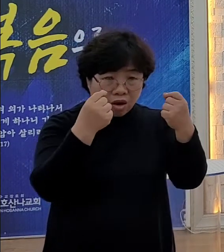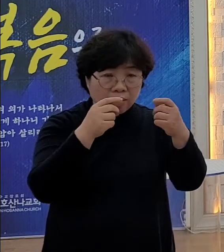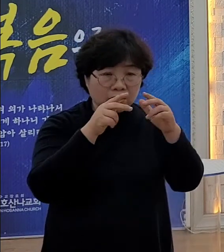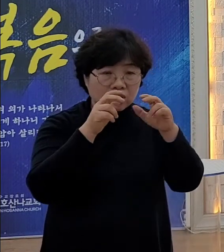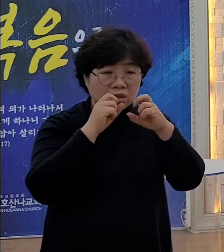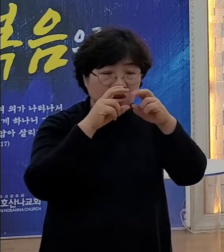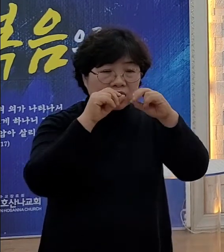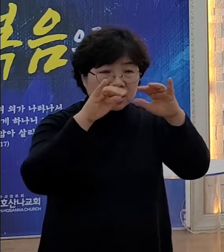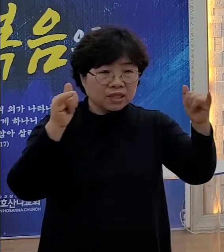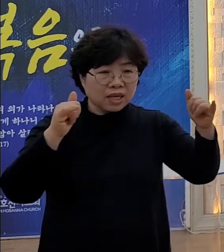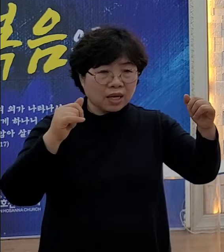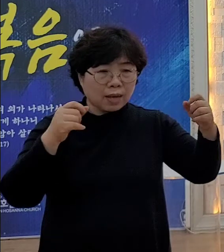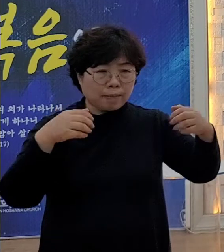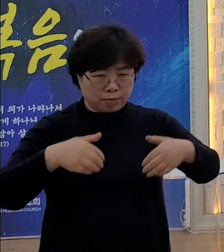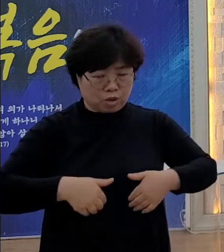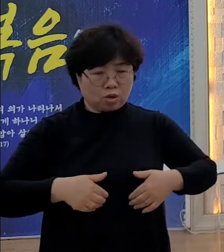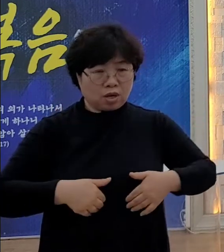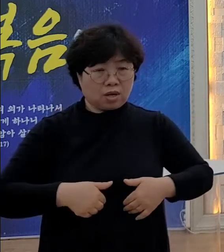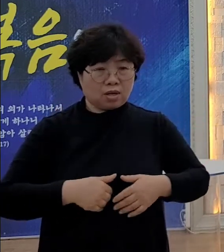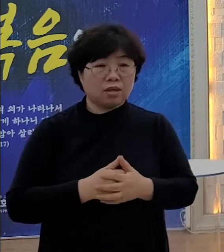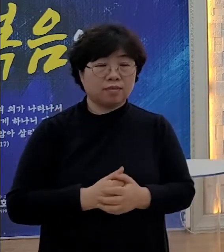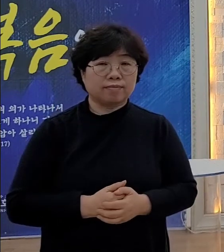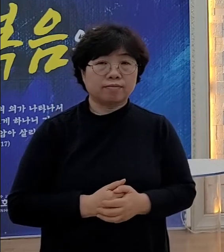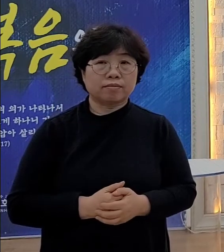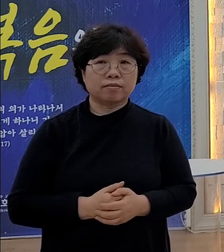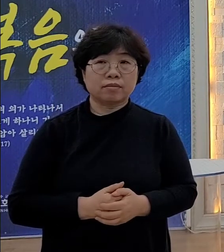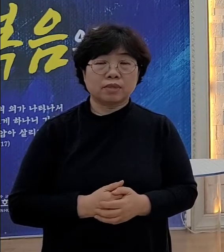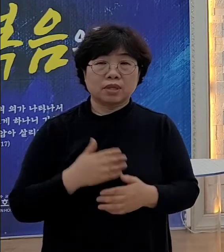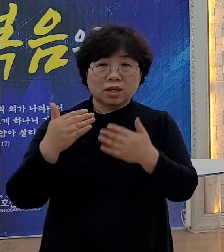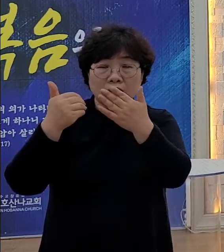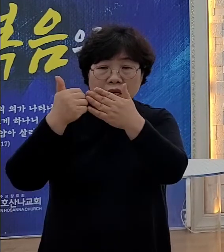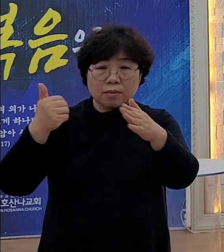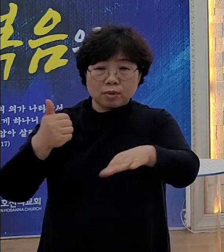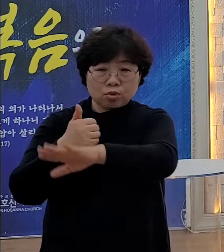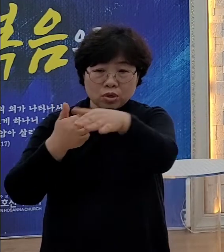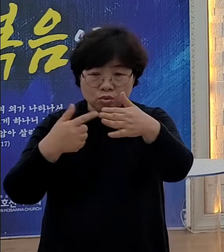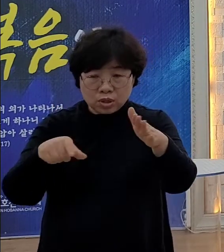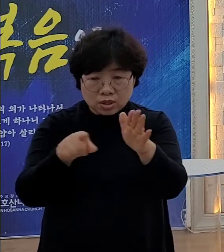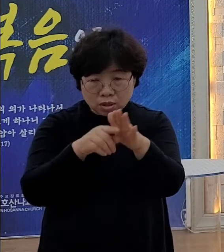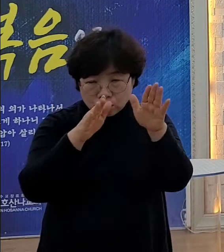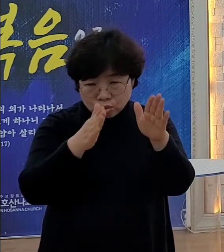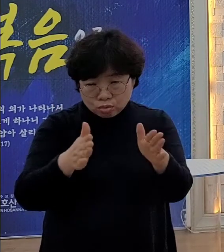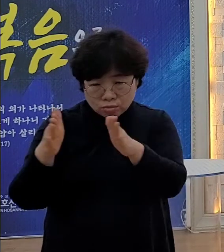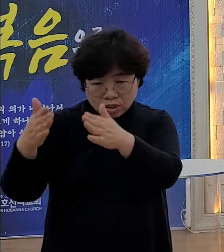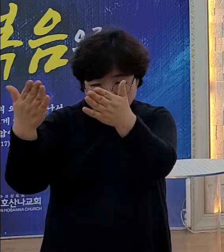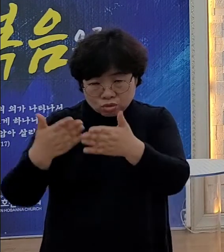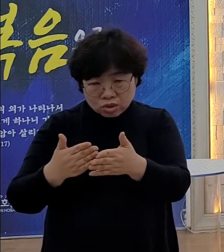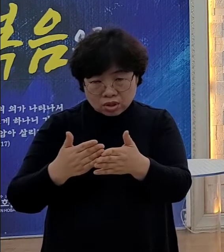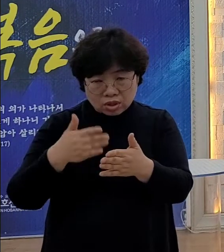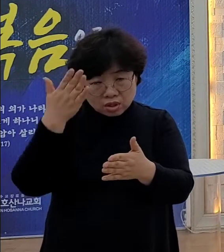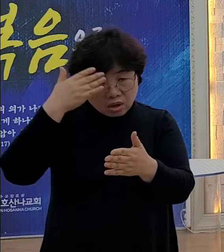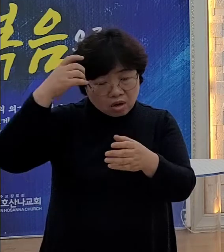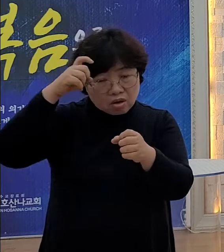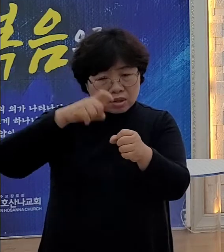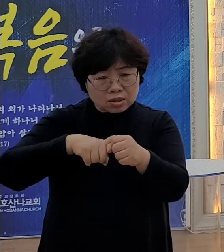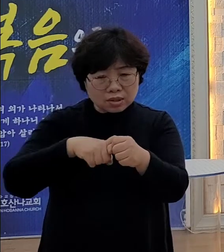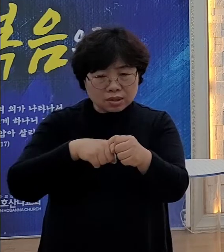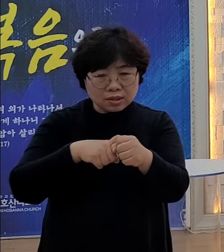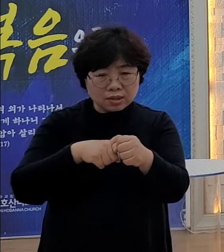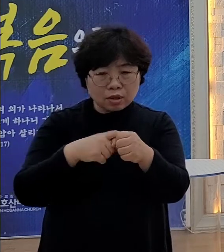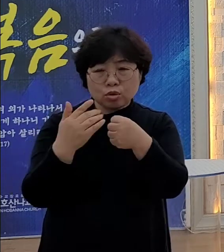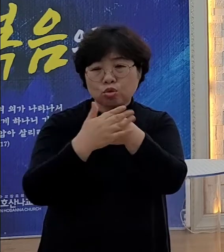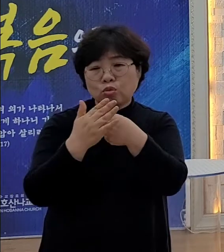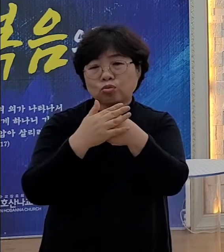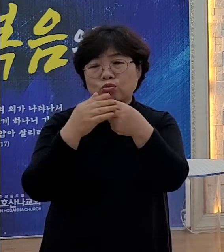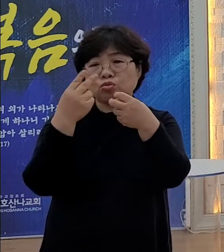주신 영적 어플입니다. 여러분, 그렇지 않으면 우리는 어떻게 살까요? 우리 인간은 처음